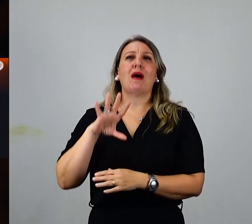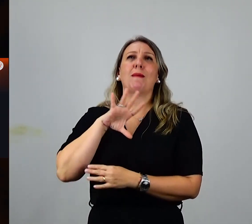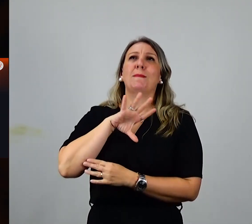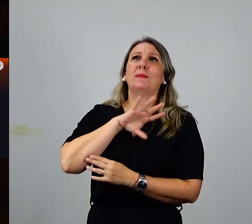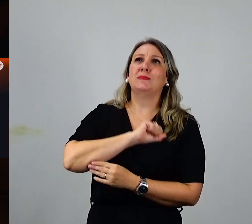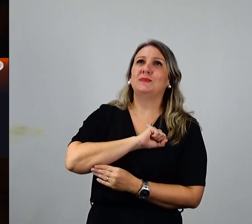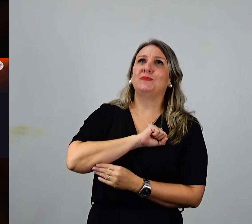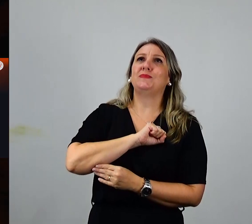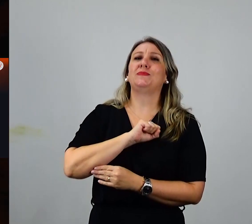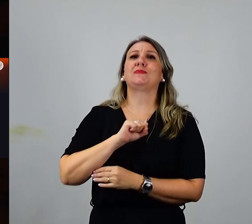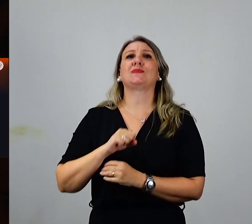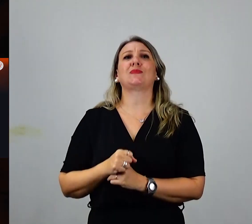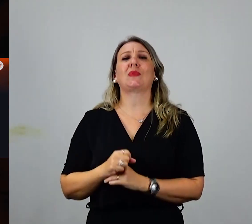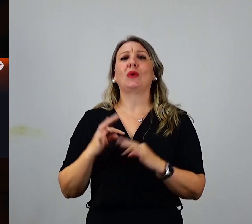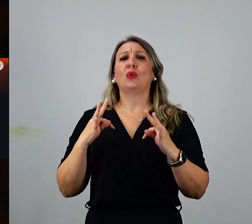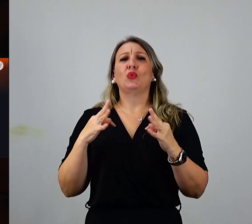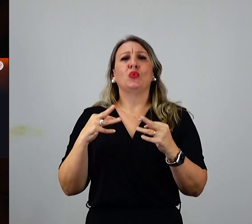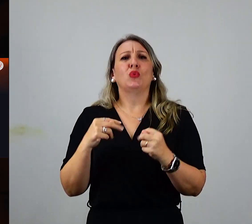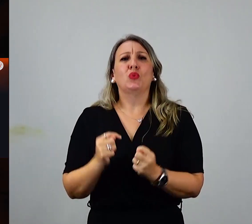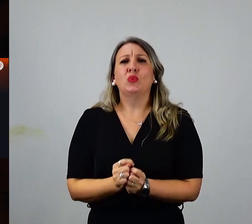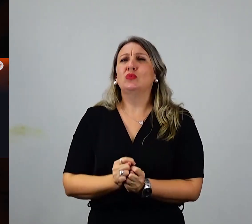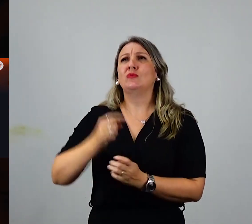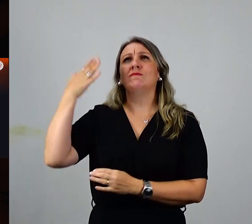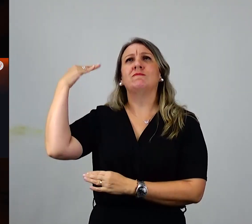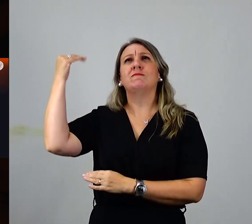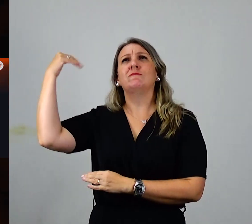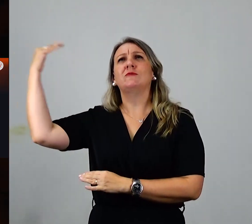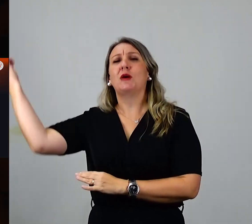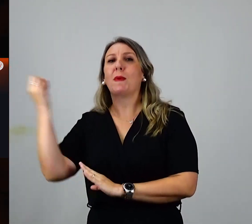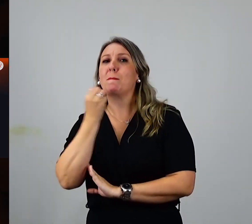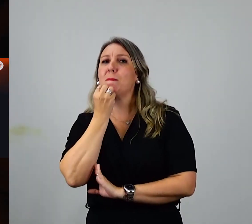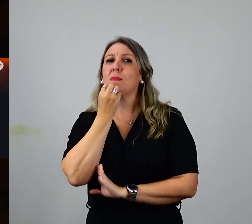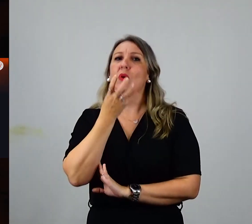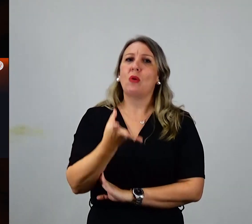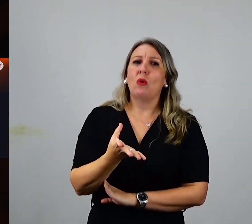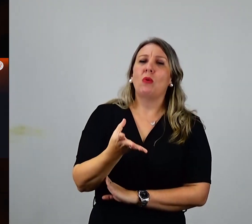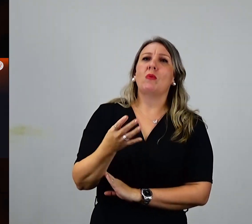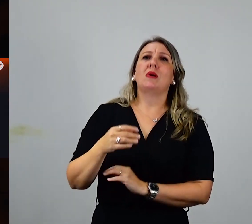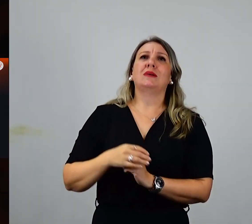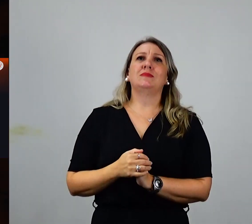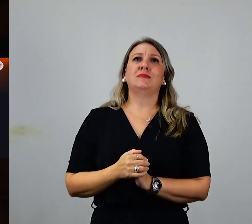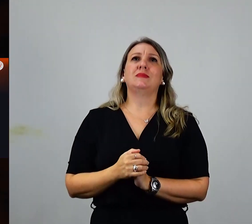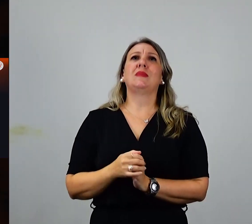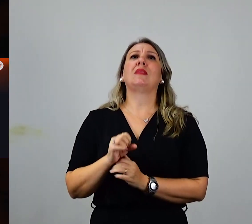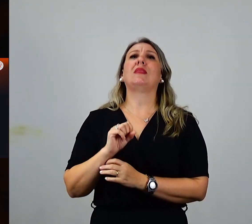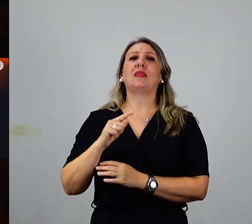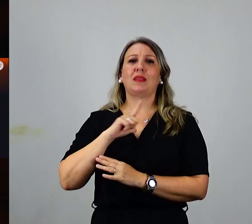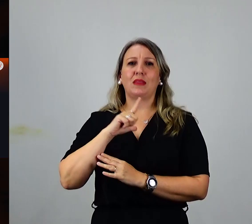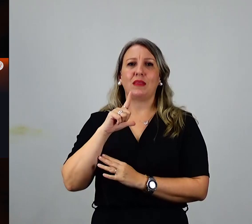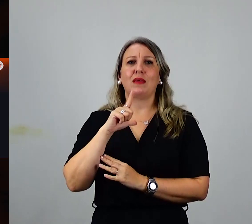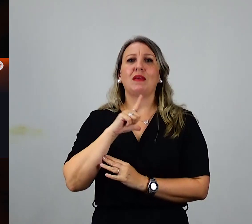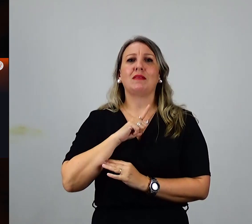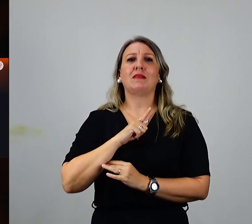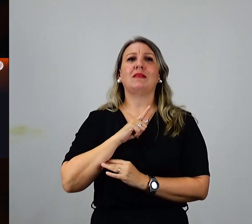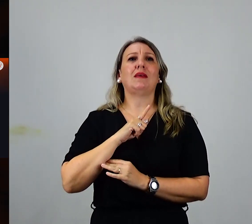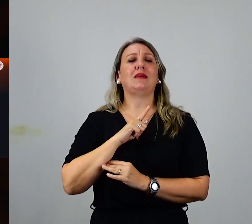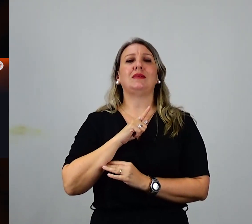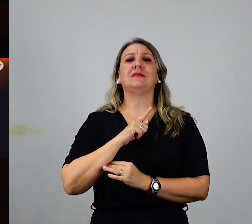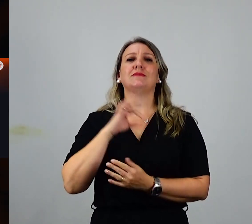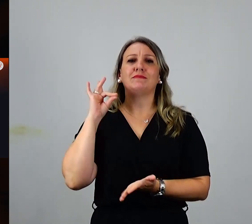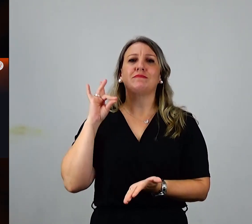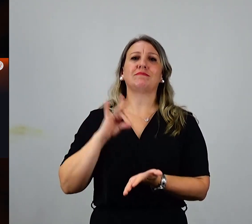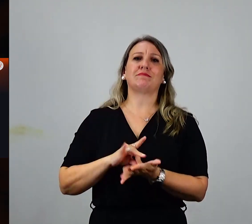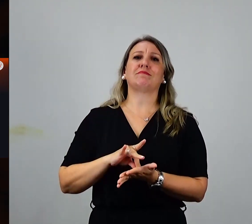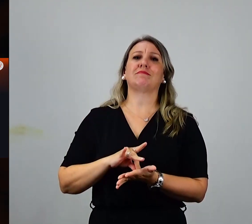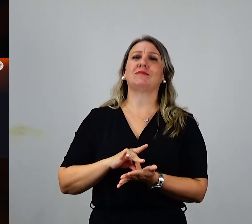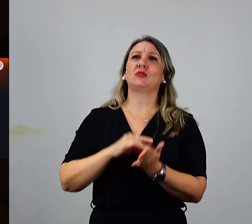amável, tudo que é de boa fama, se alguma virtude há, e se algum louvor